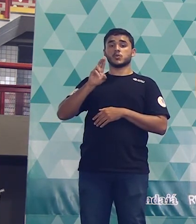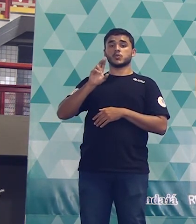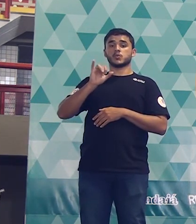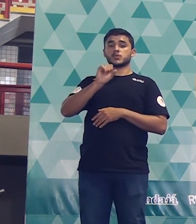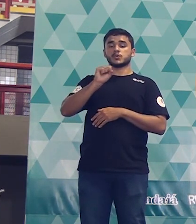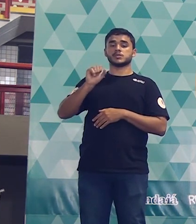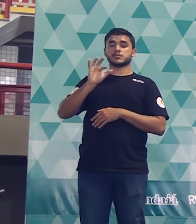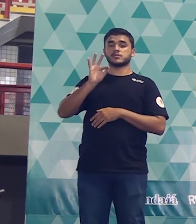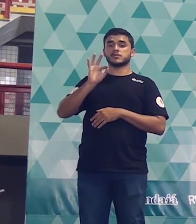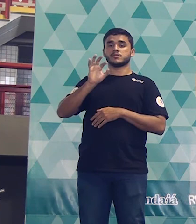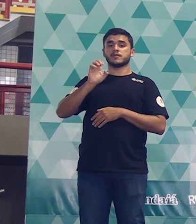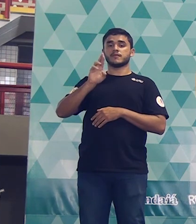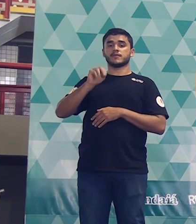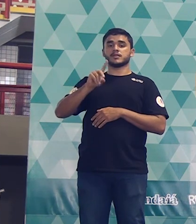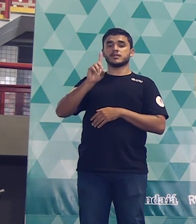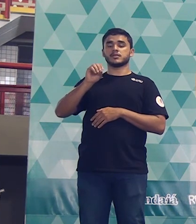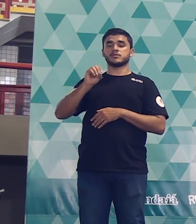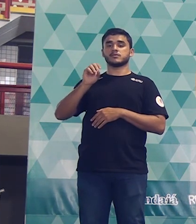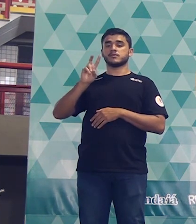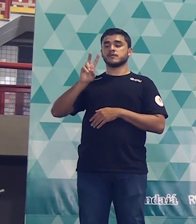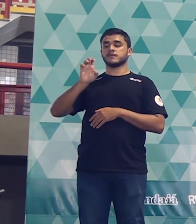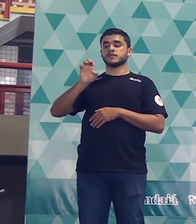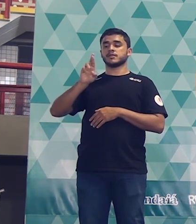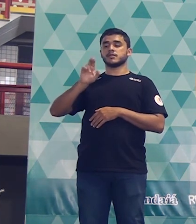Vejamos aqui, ó.